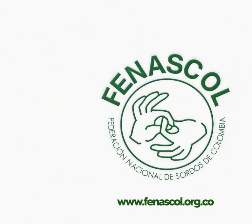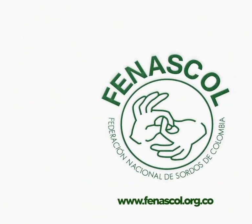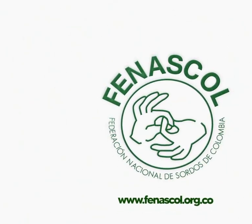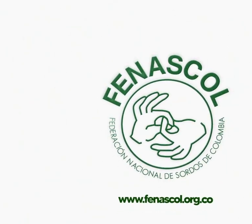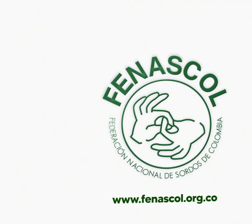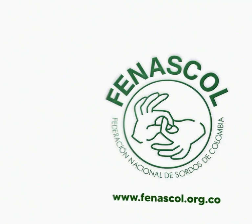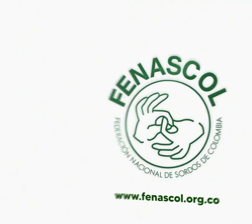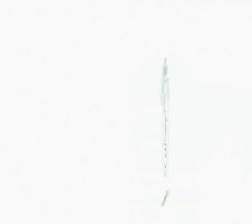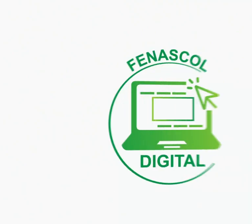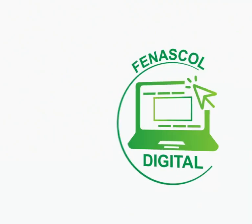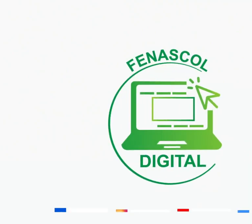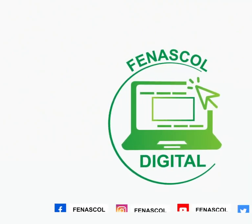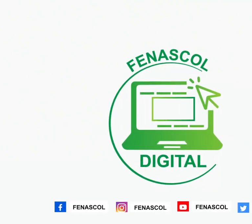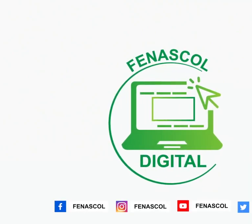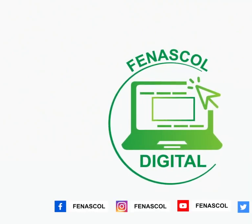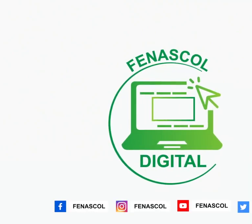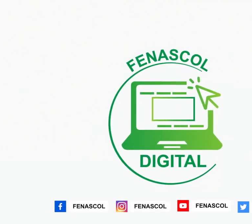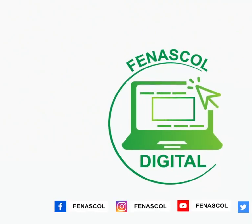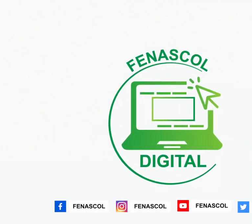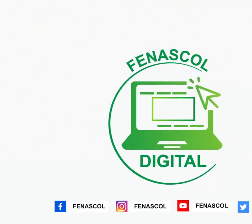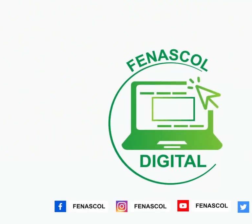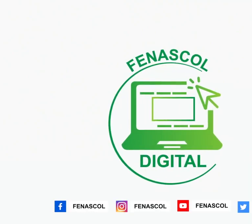Bienvenido. ¡Suscríbete al canal! Gracias.